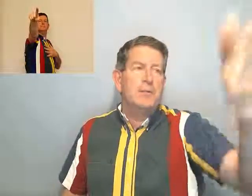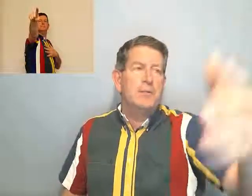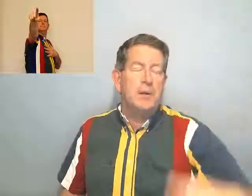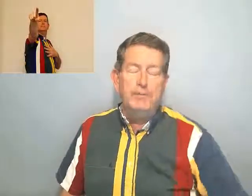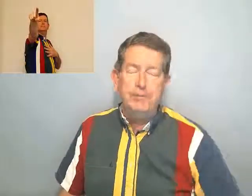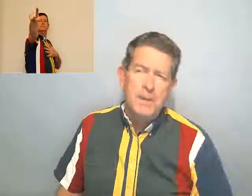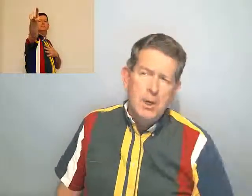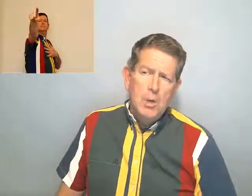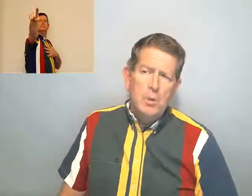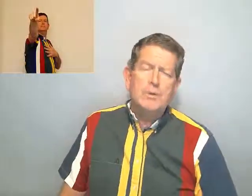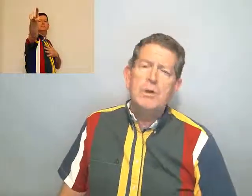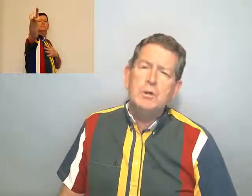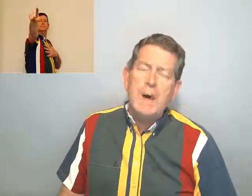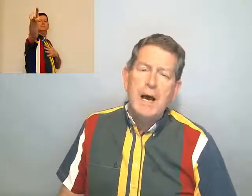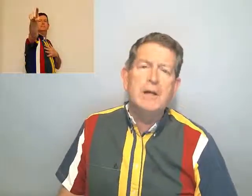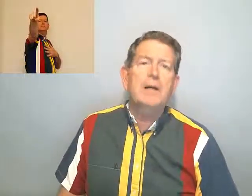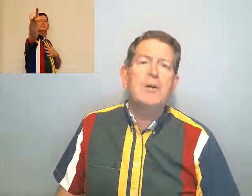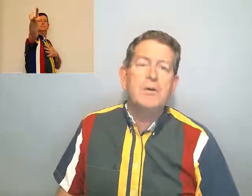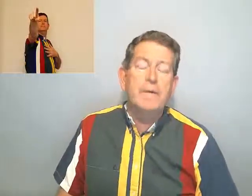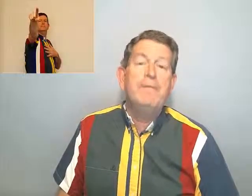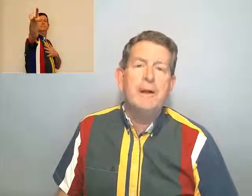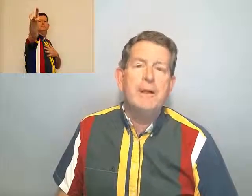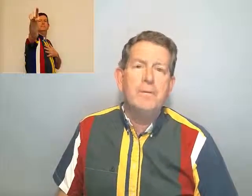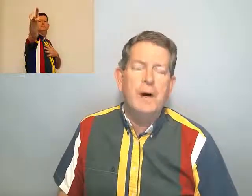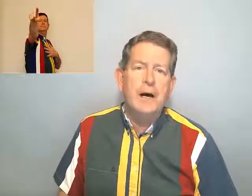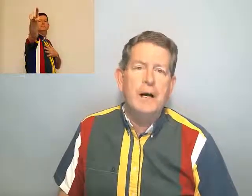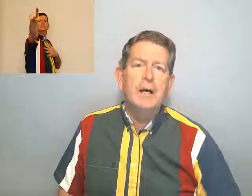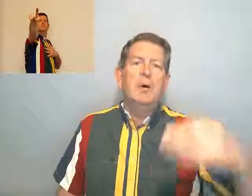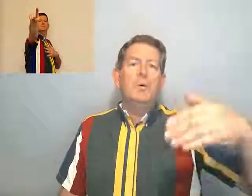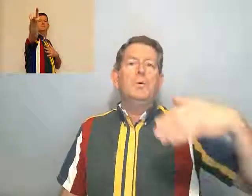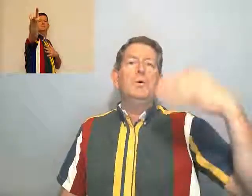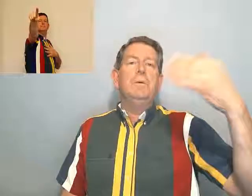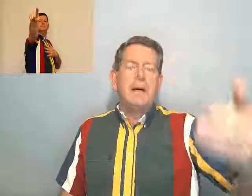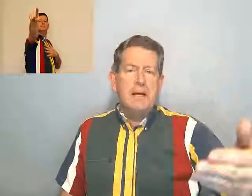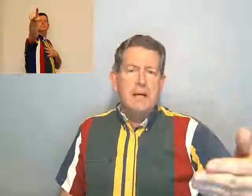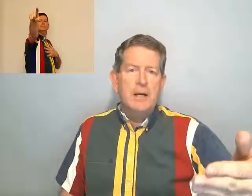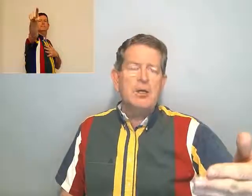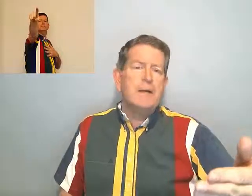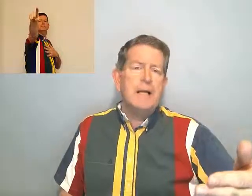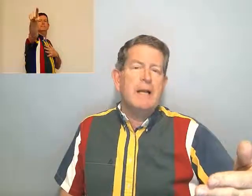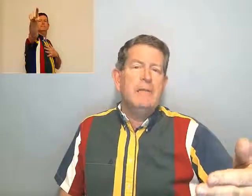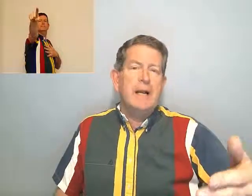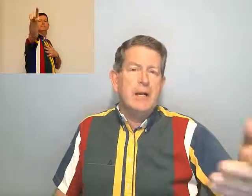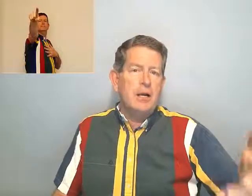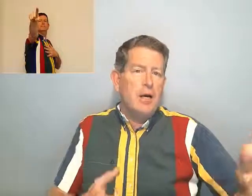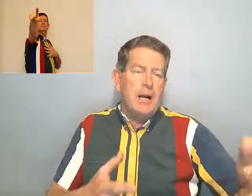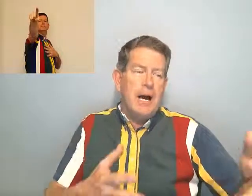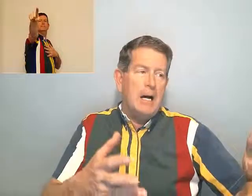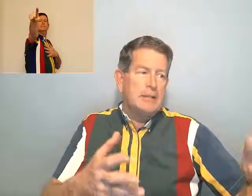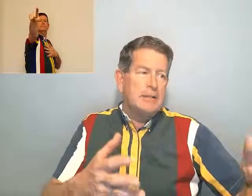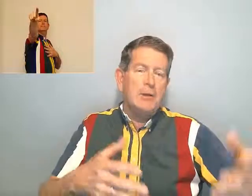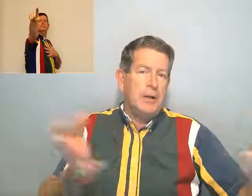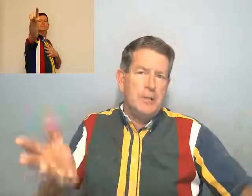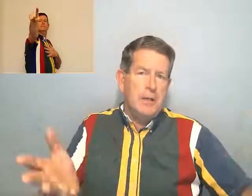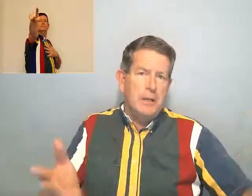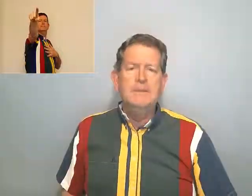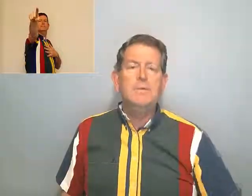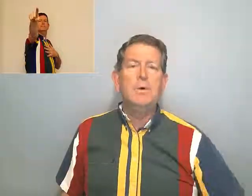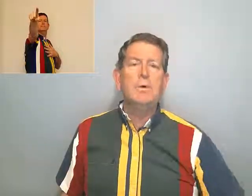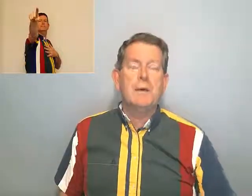l'entraînement. Ou ce soir, je vais faire les devoirs. Ou demain, je vais arriver à l'école à 7h30. Donc,